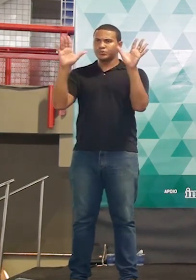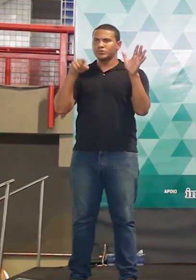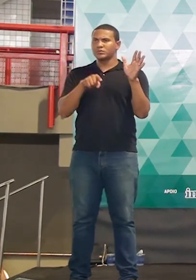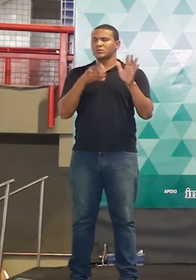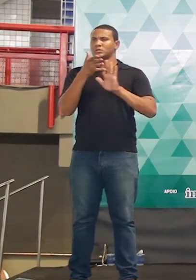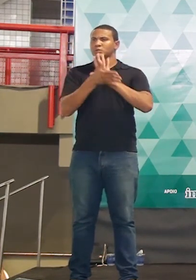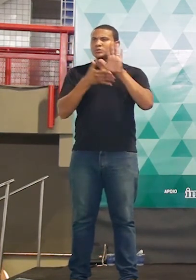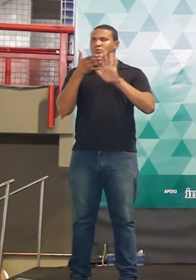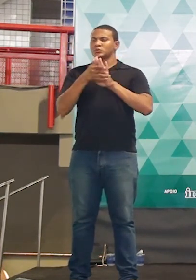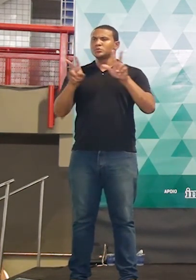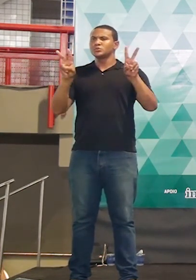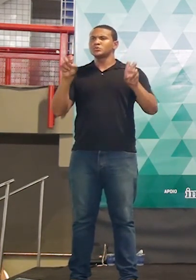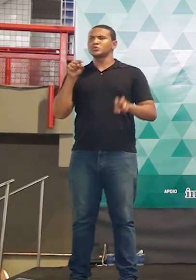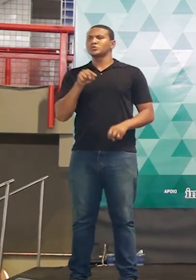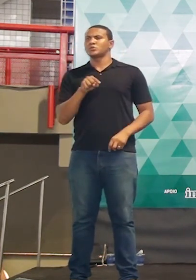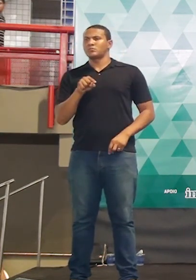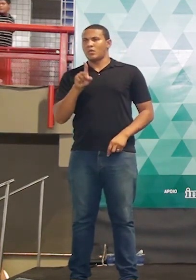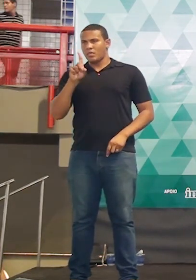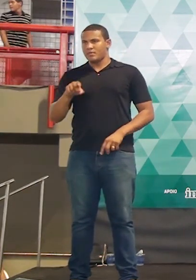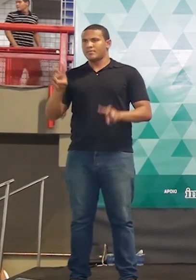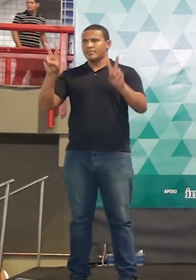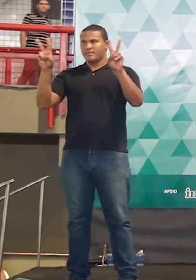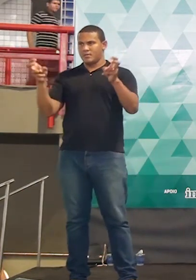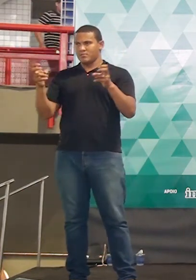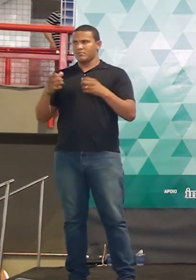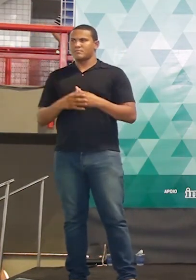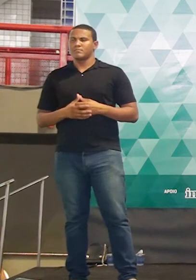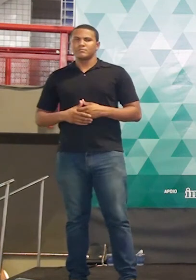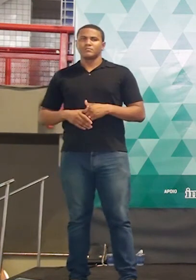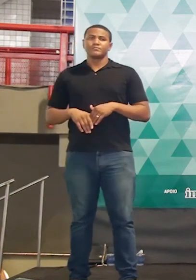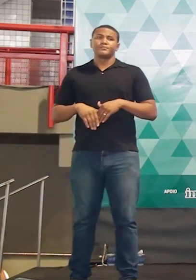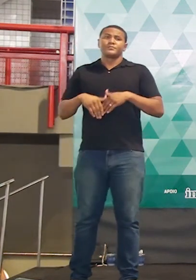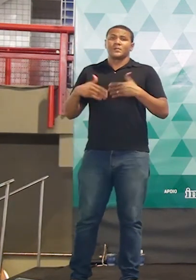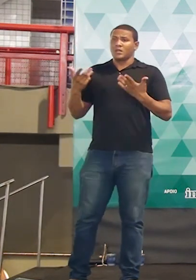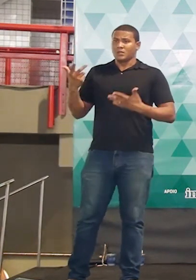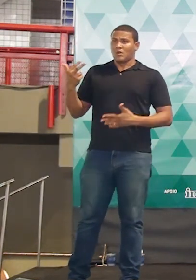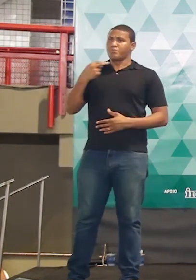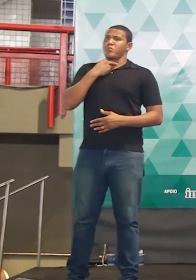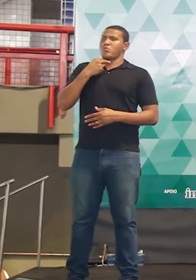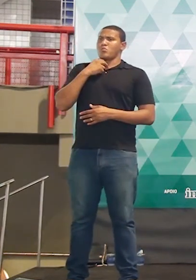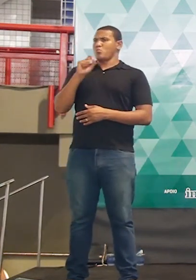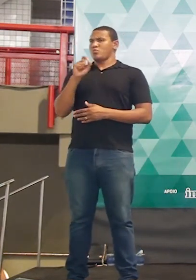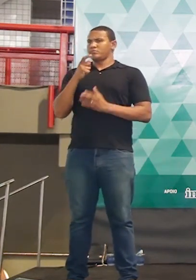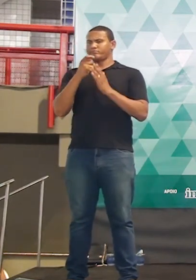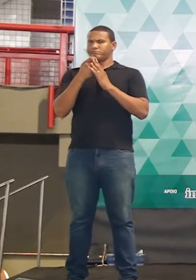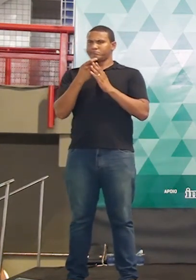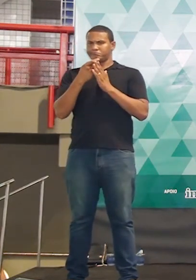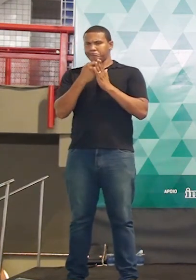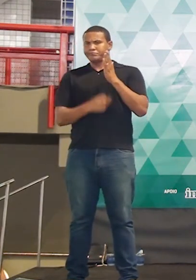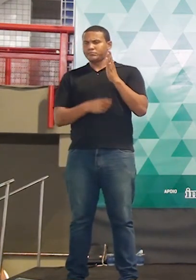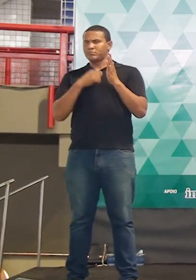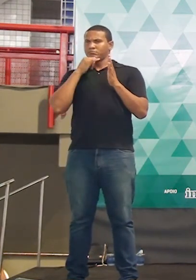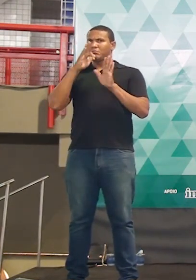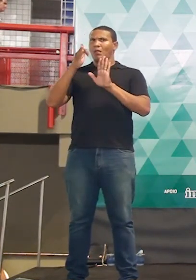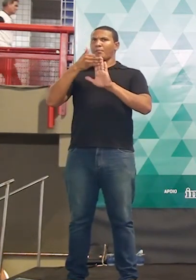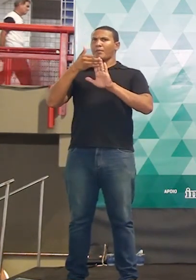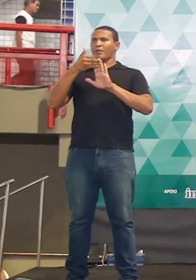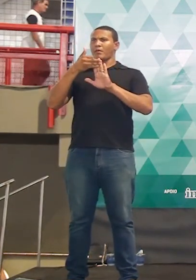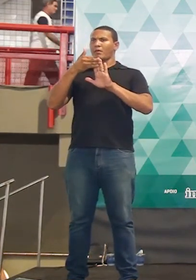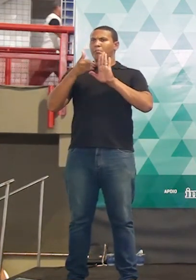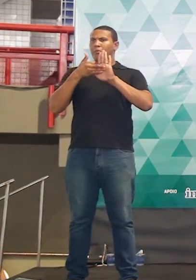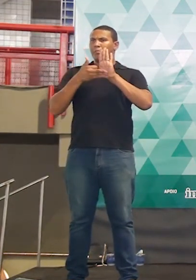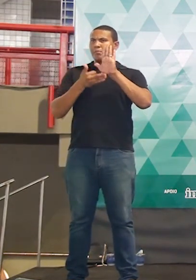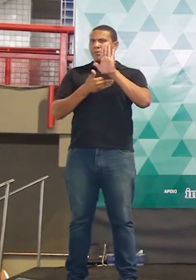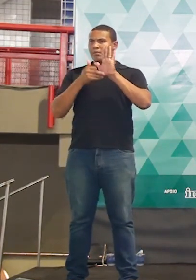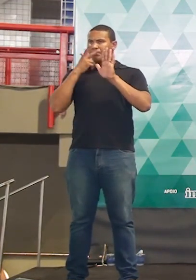vai falar. Isso é chamado tema, tá? Eu não posso fazer nenhum dos parágrafos sem